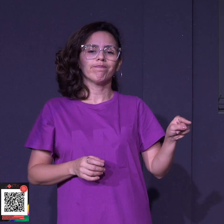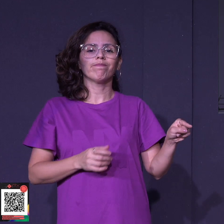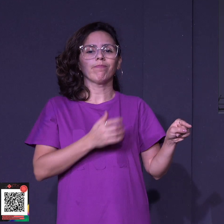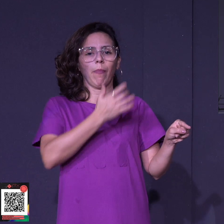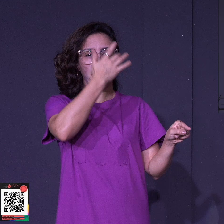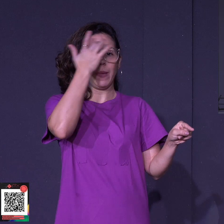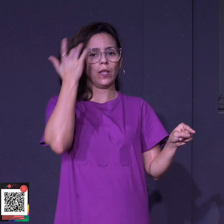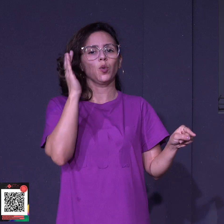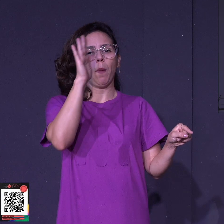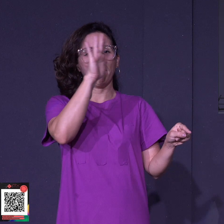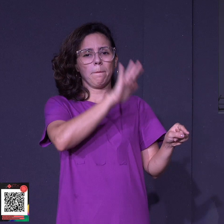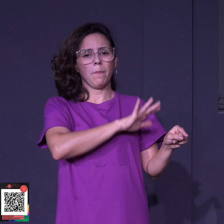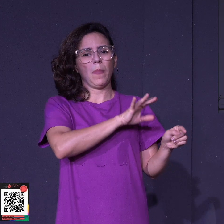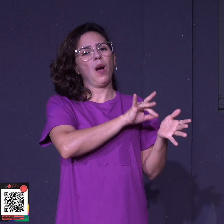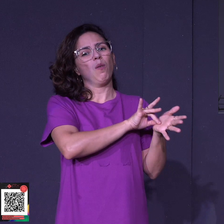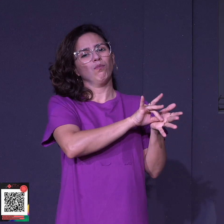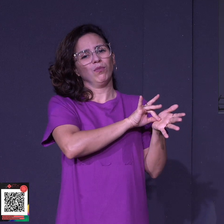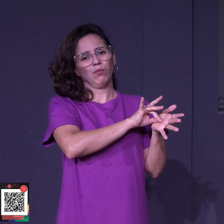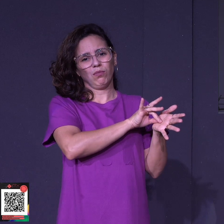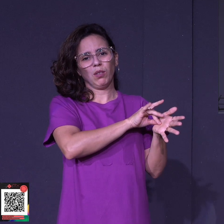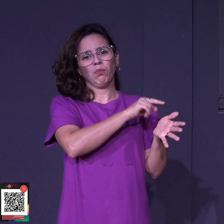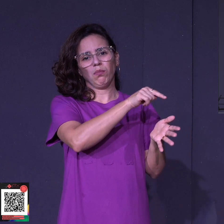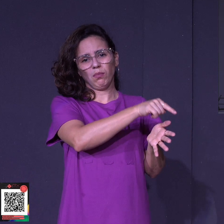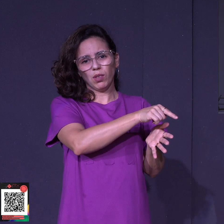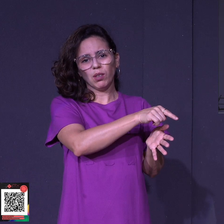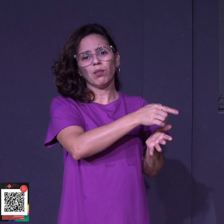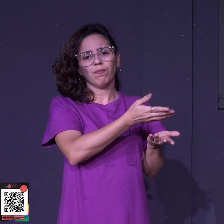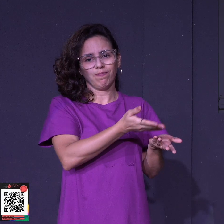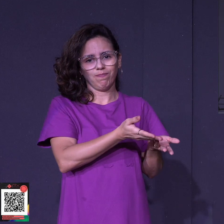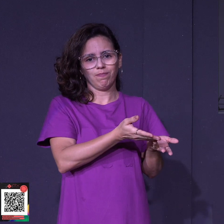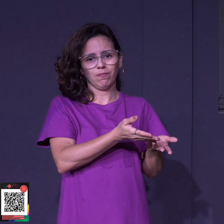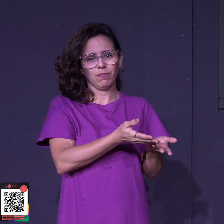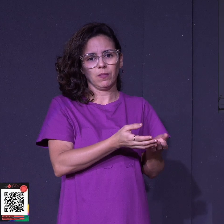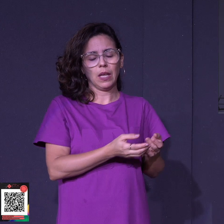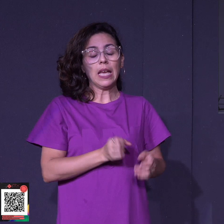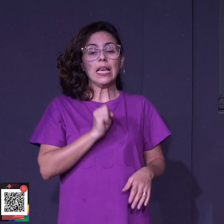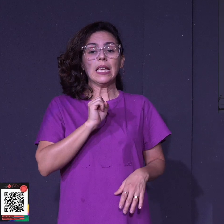Rodeados por perseguidores, não